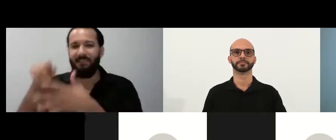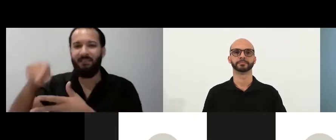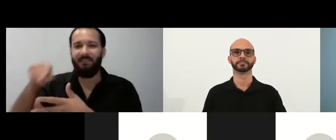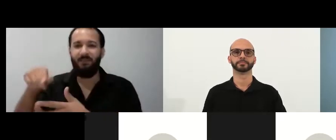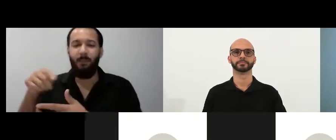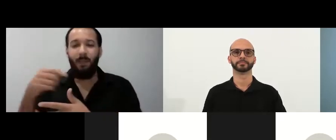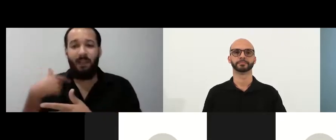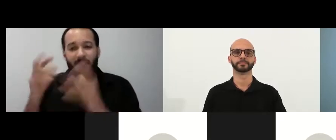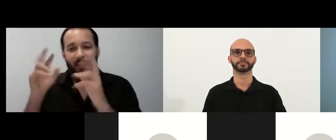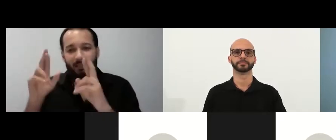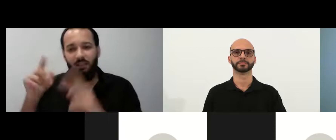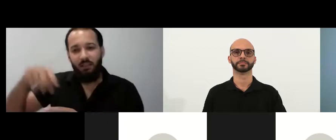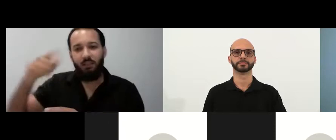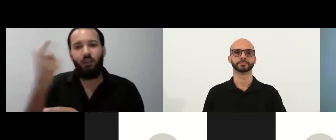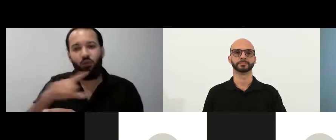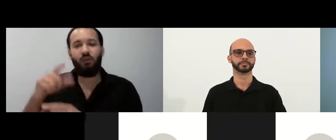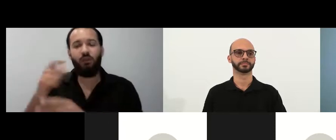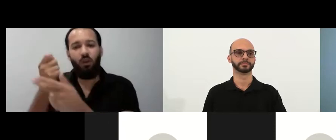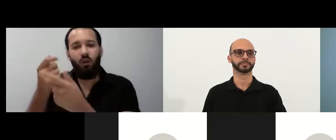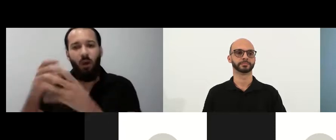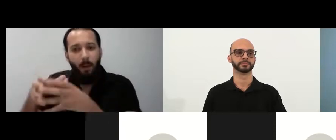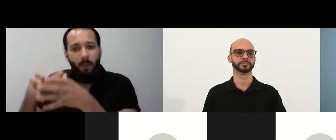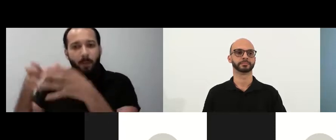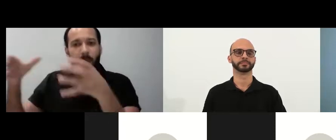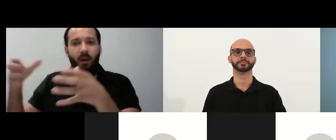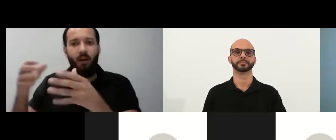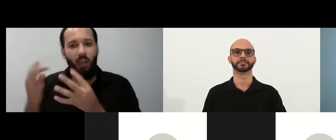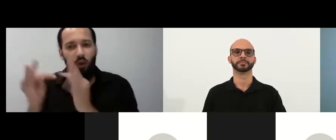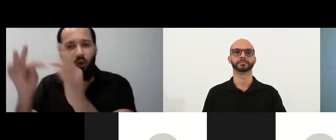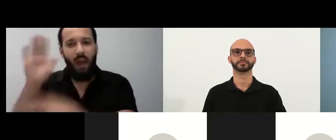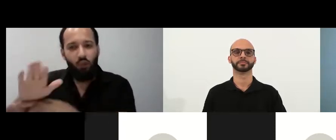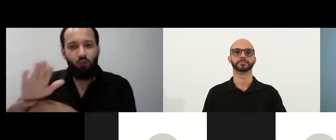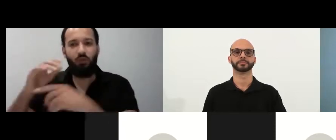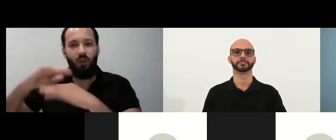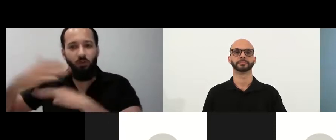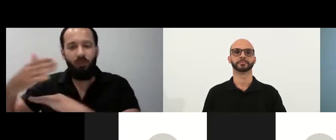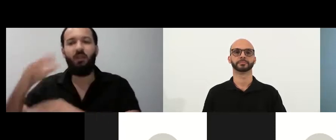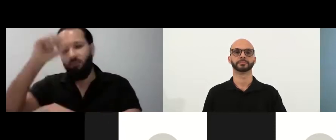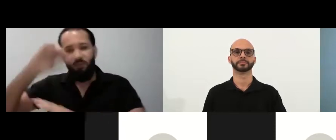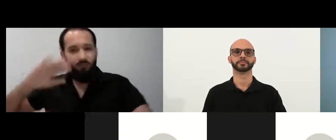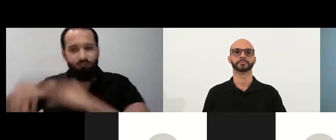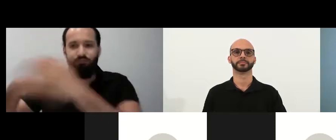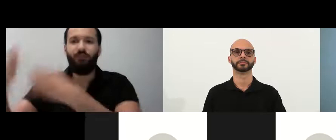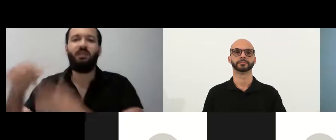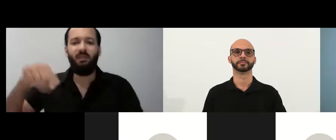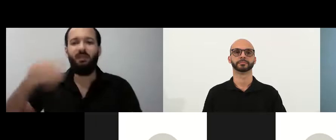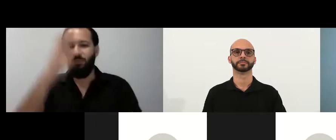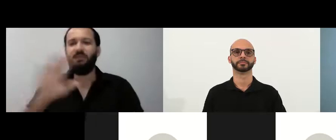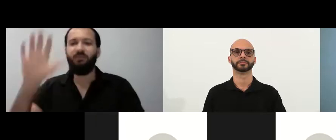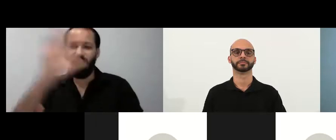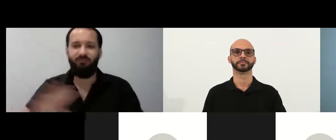conseguem. Muitas vezes só tem o uso da internet móvel e não conseguem. Então, cada vez mais está crescendo. Então,